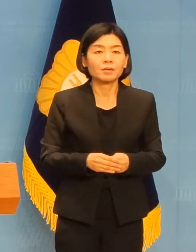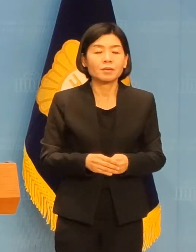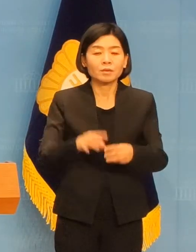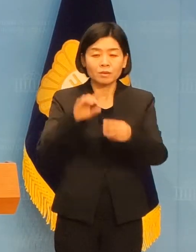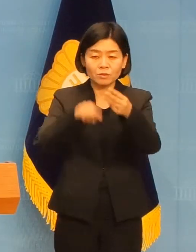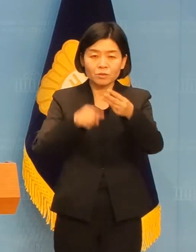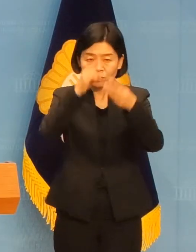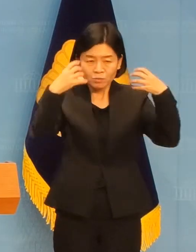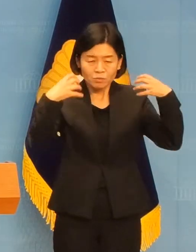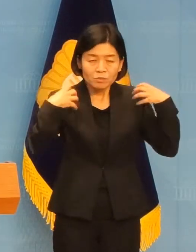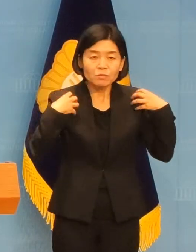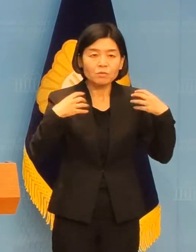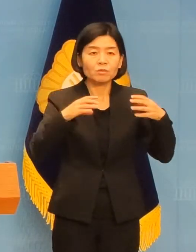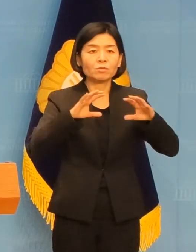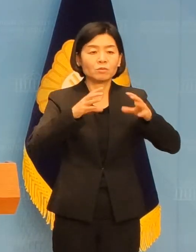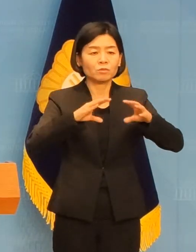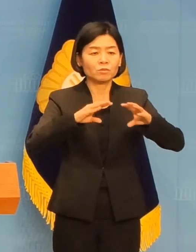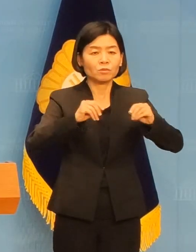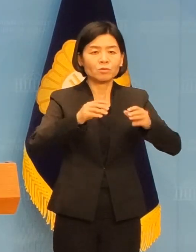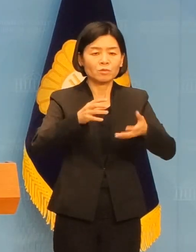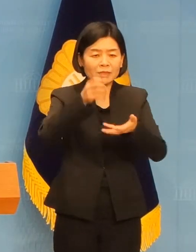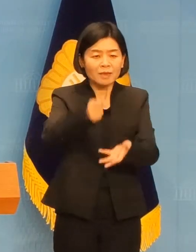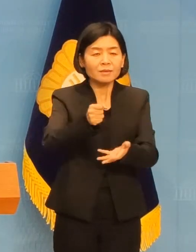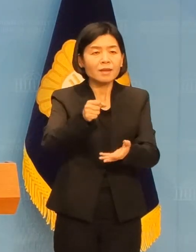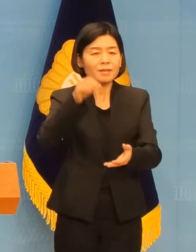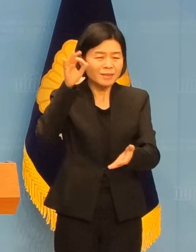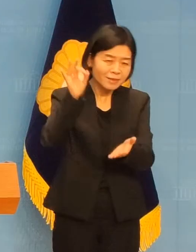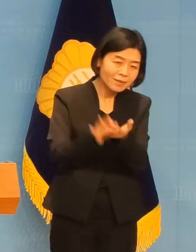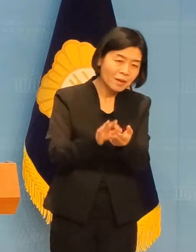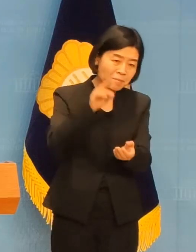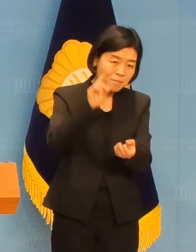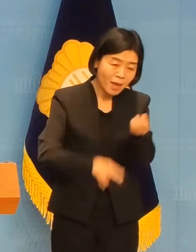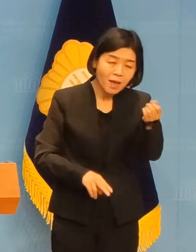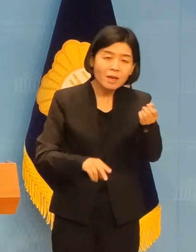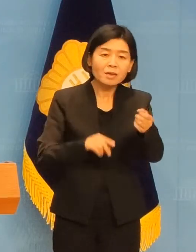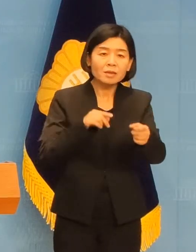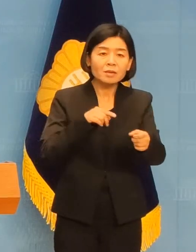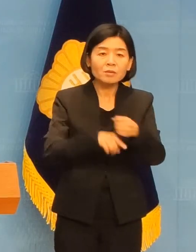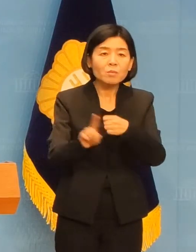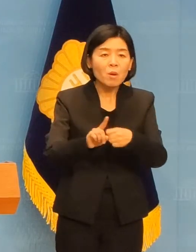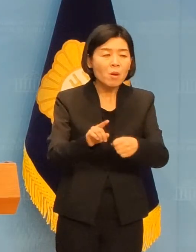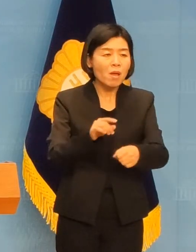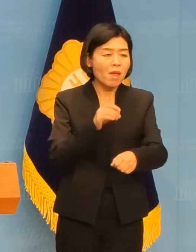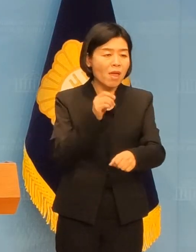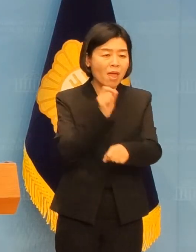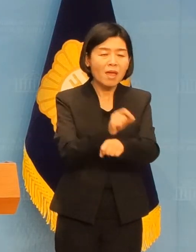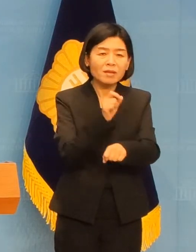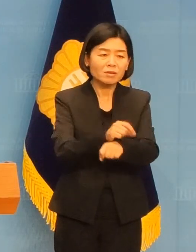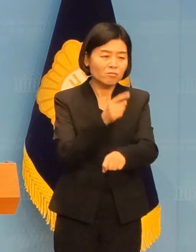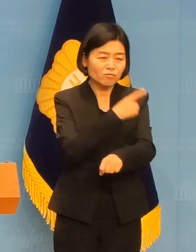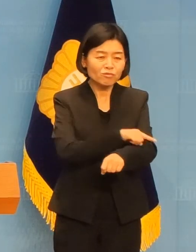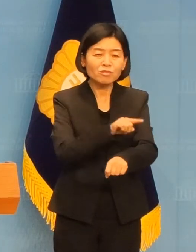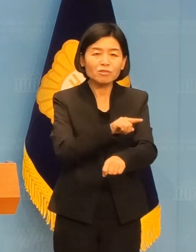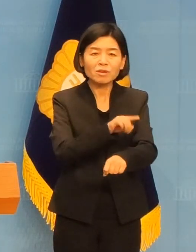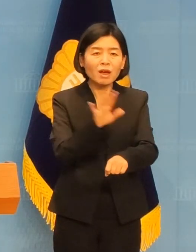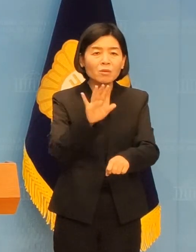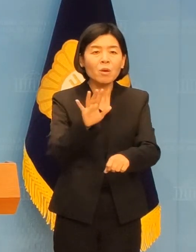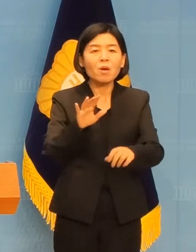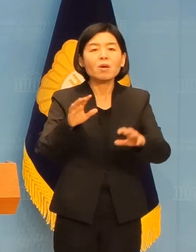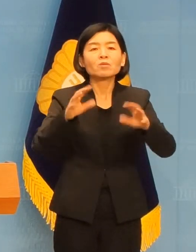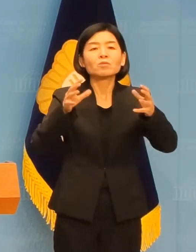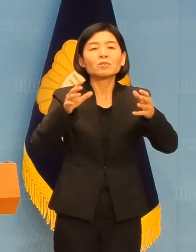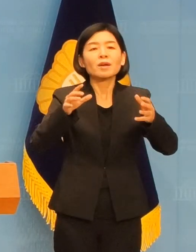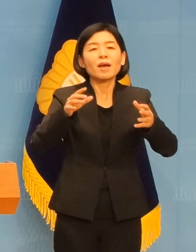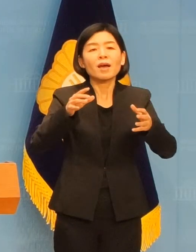윤석열 정부의 국유재산 헐값 매각은 단순한 행정 무능이 아니라 국가 운영의 신뢰를 훼손한